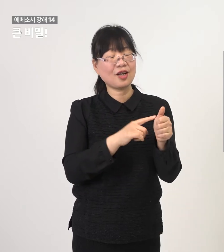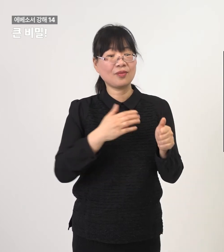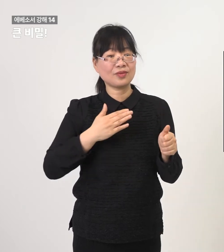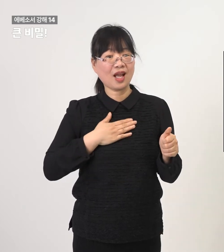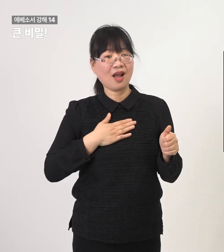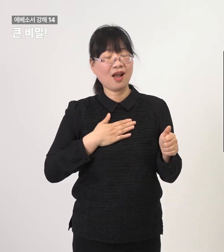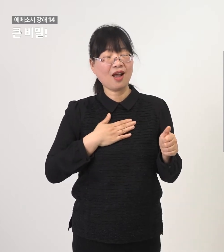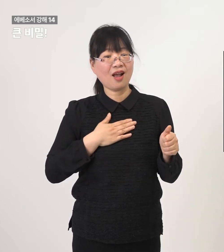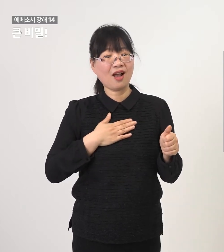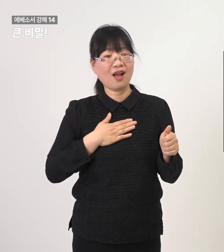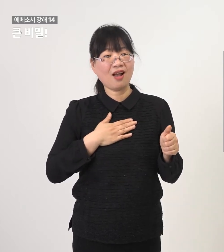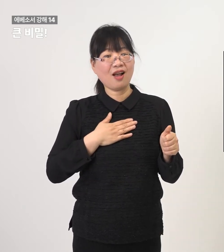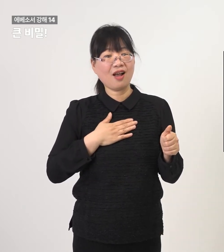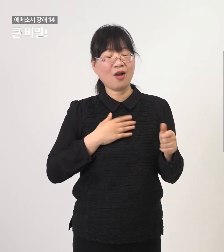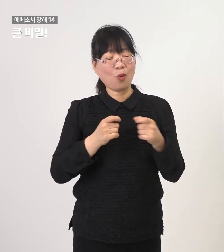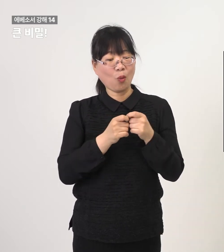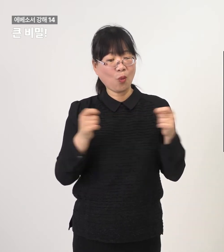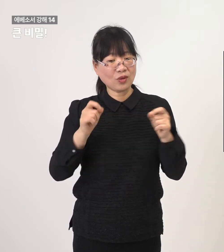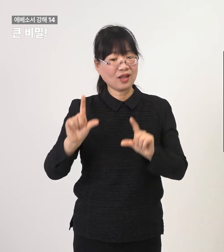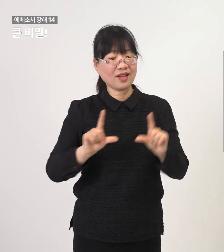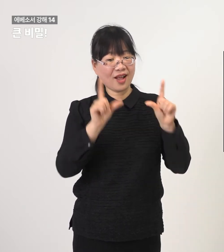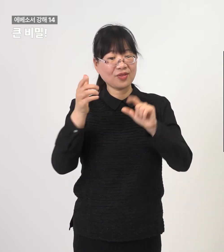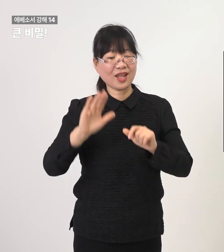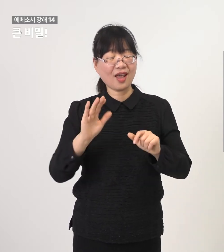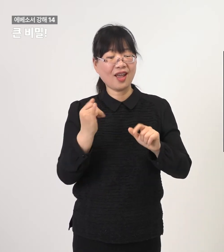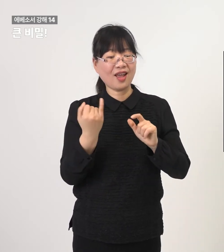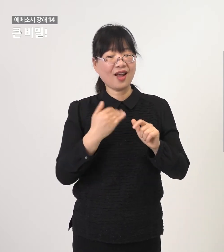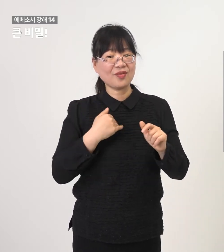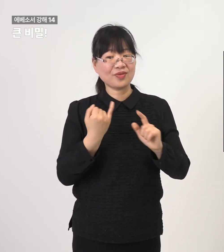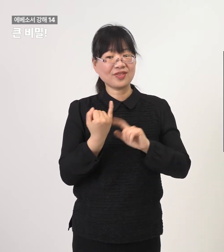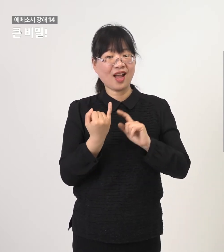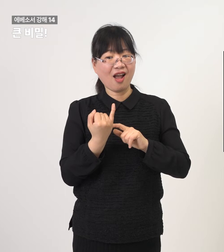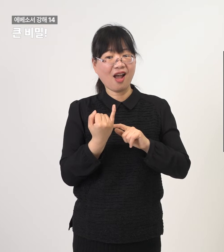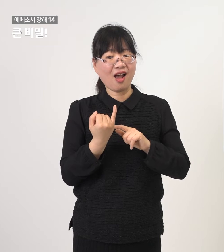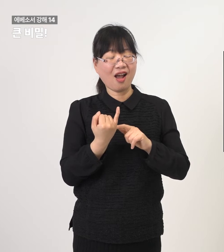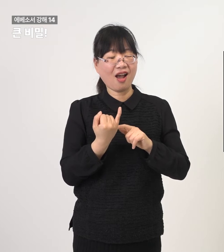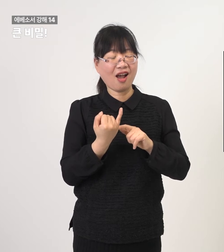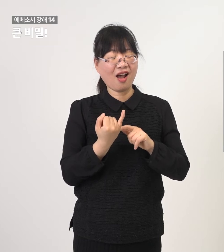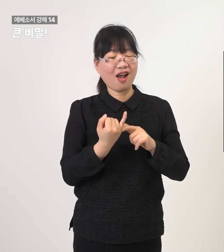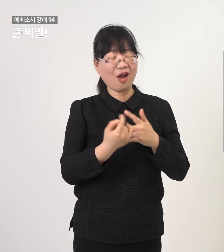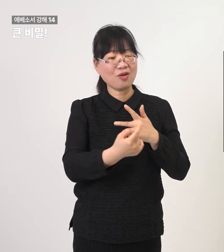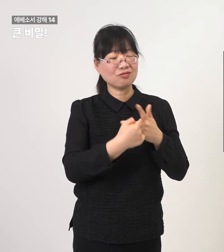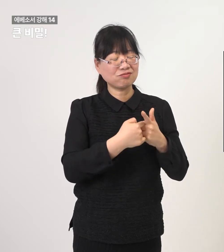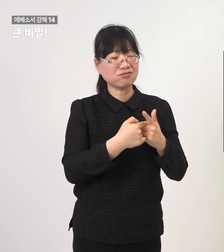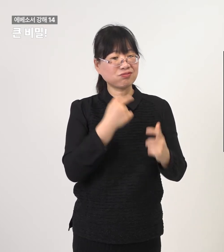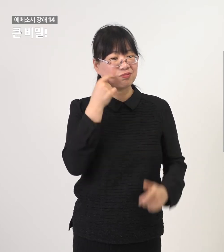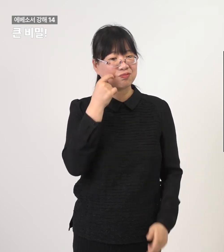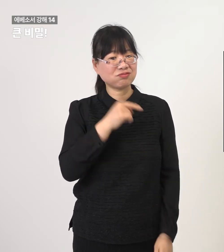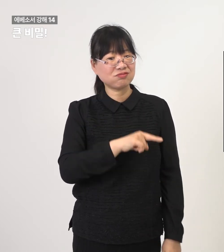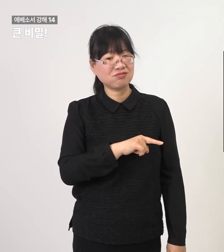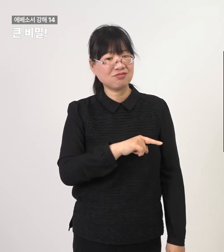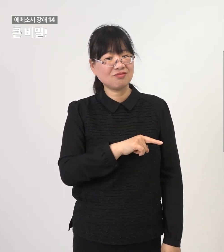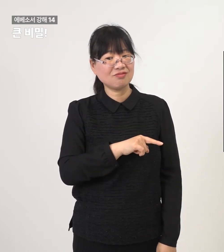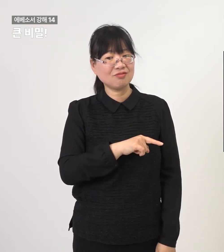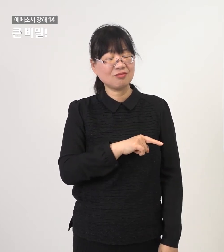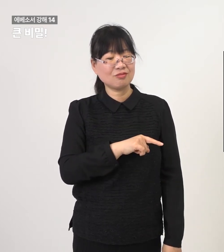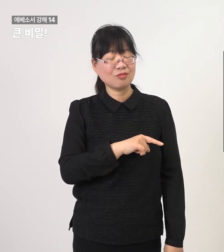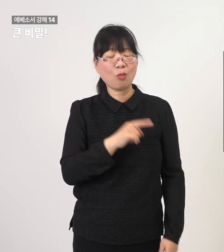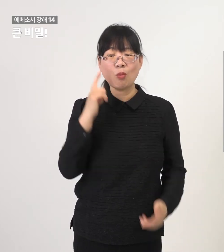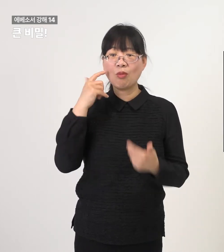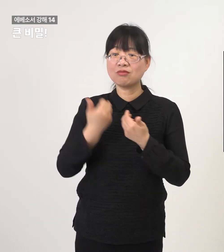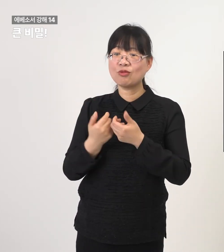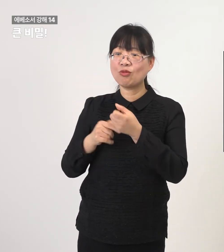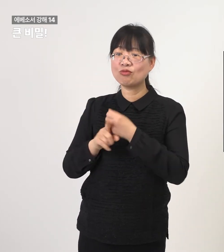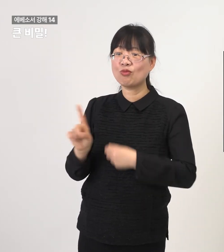나랑 그렇게 살았는데도 나를 그렇게밖에 못 봤냐고. 그럼 왜